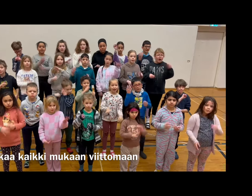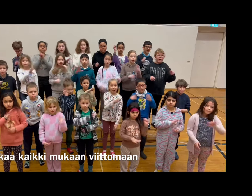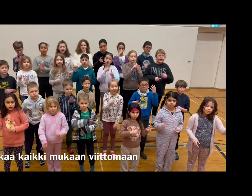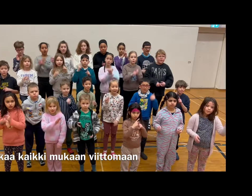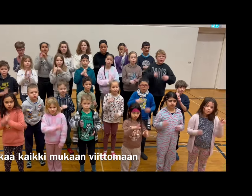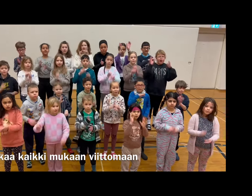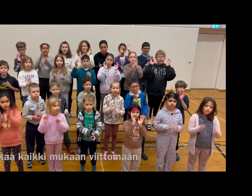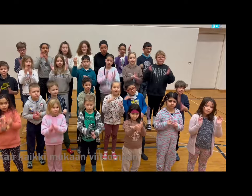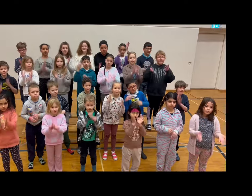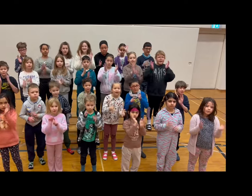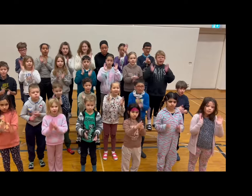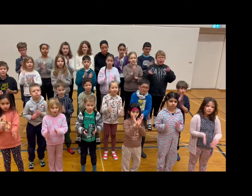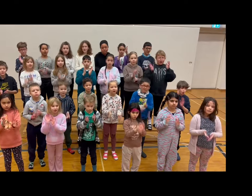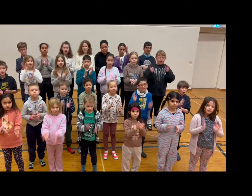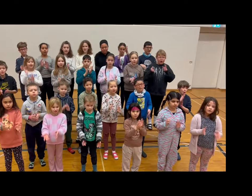viittoa.